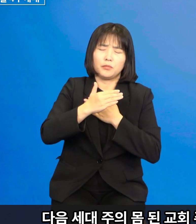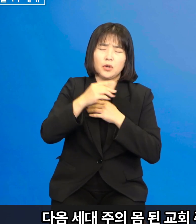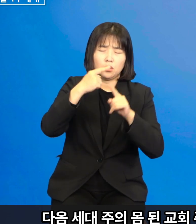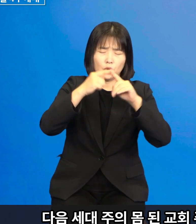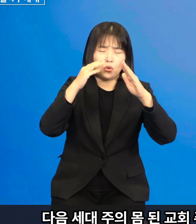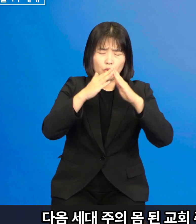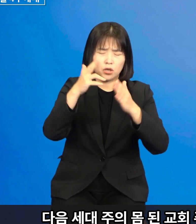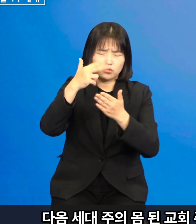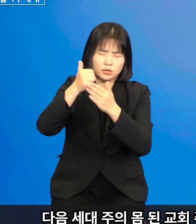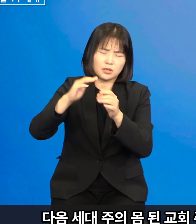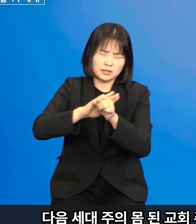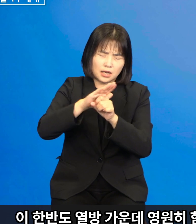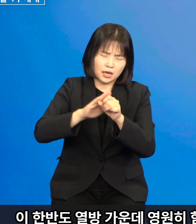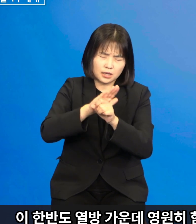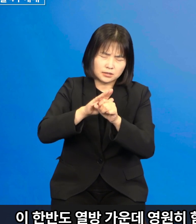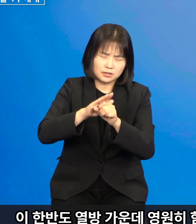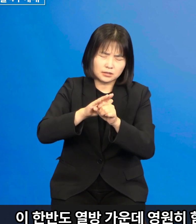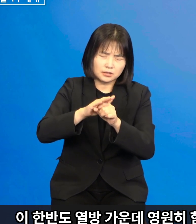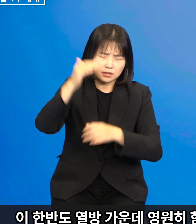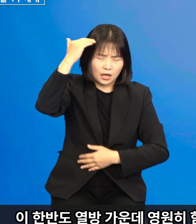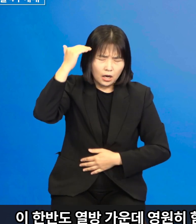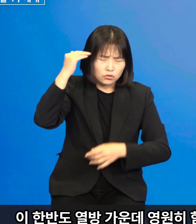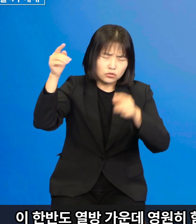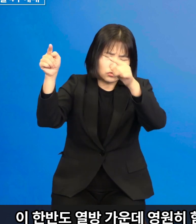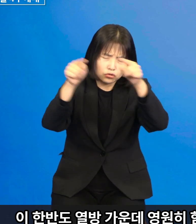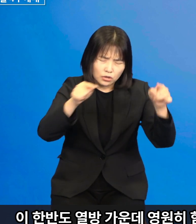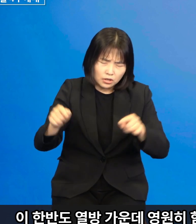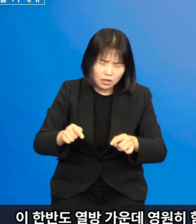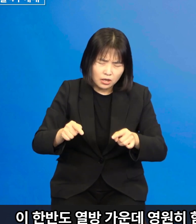주께 사랑하시는 조국 대한민국 이 한반도 열방